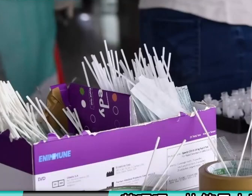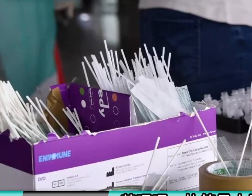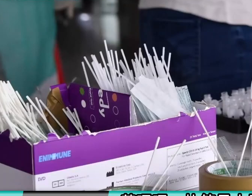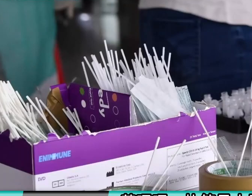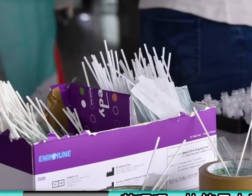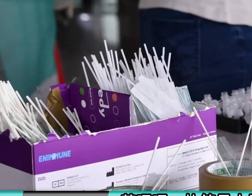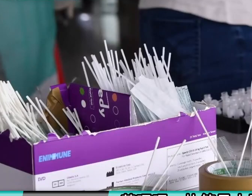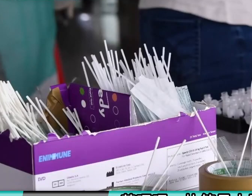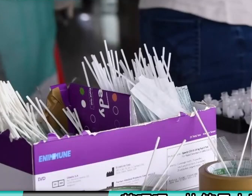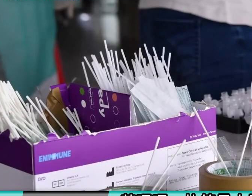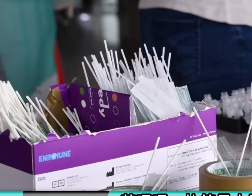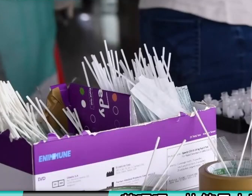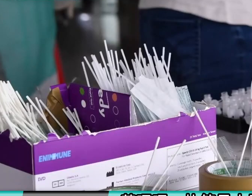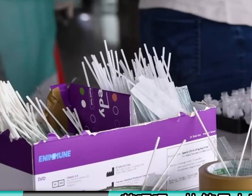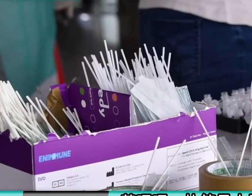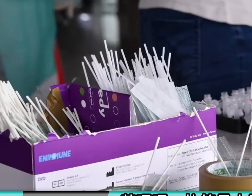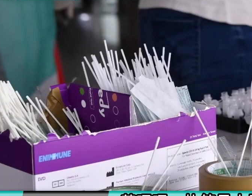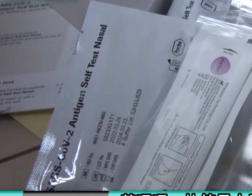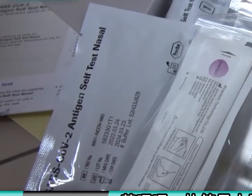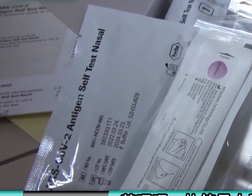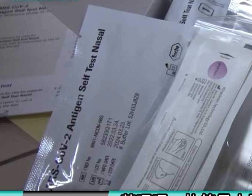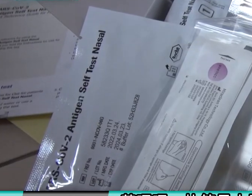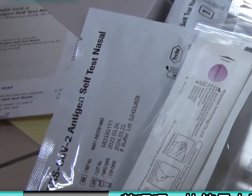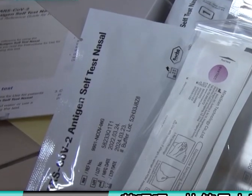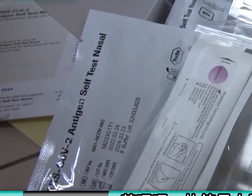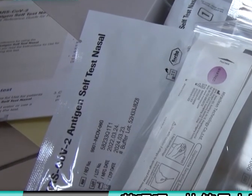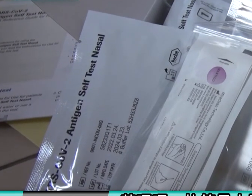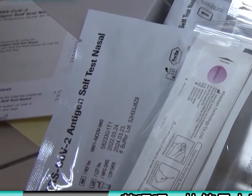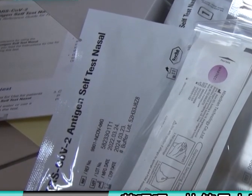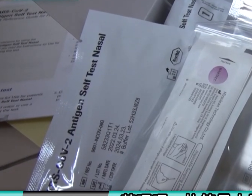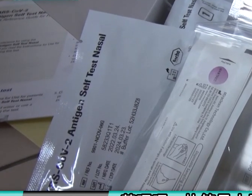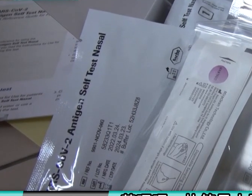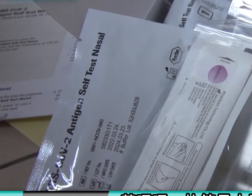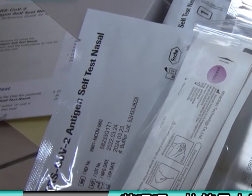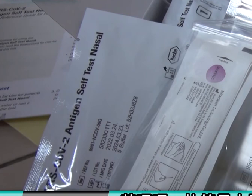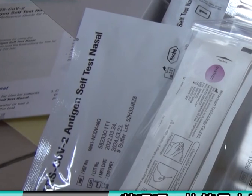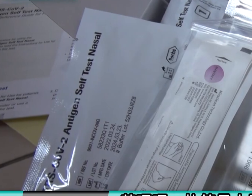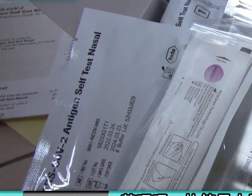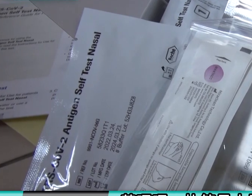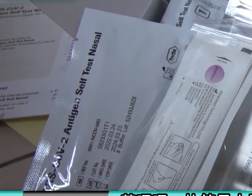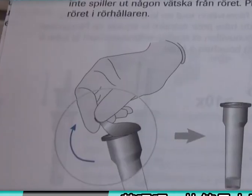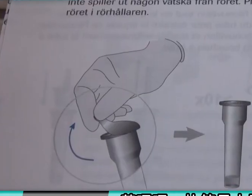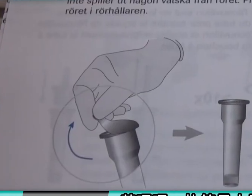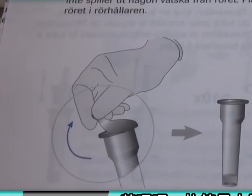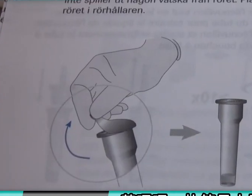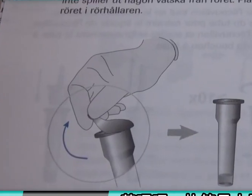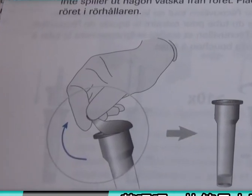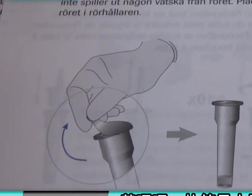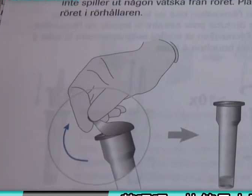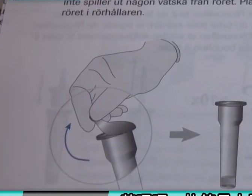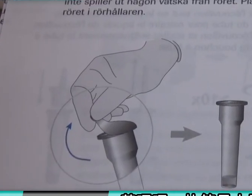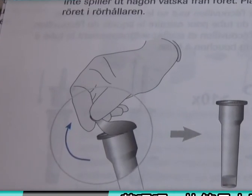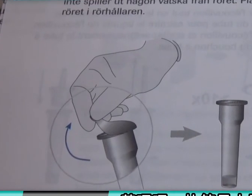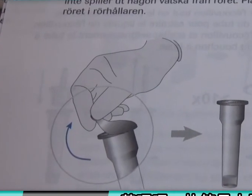是民间快筛剂不足。他呼吁中央了解市民需求，快筛剂是人民武器，希望中